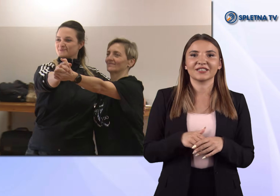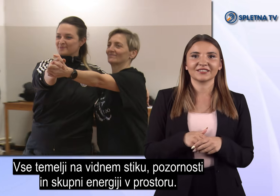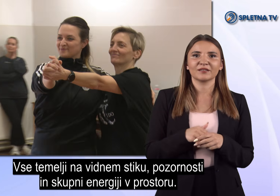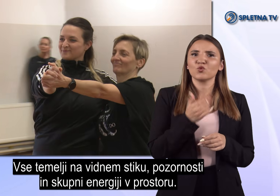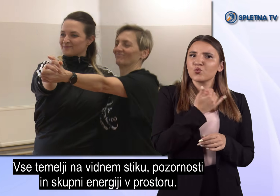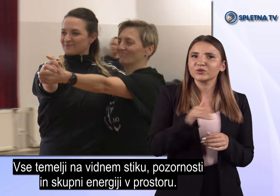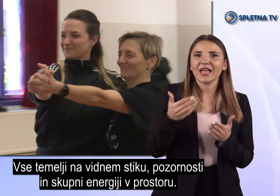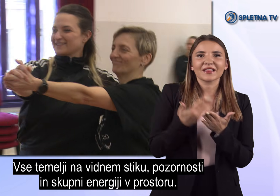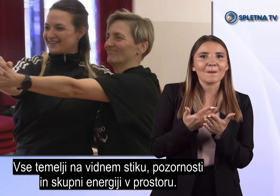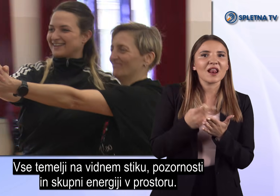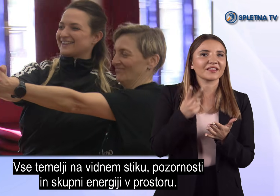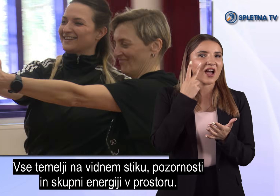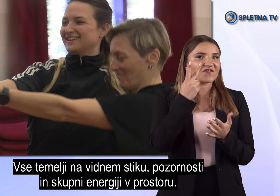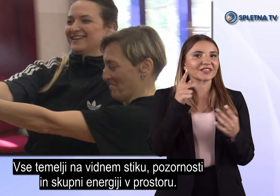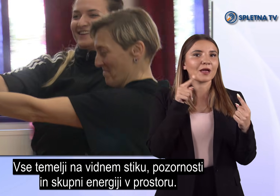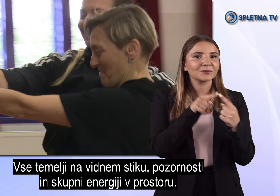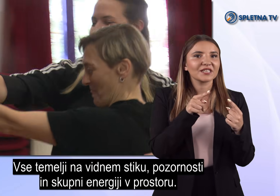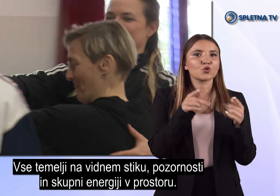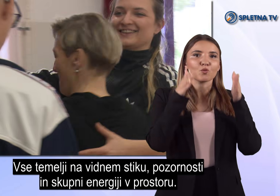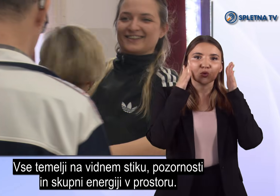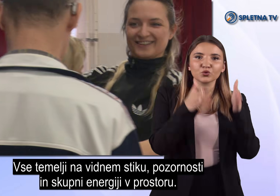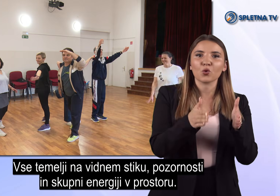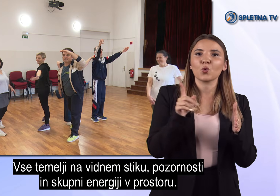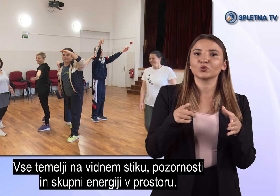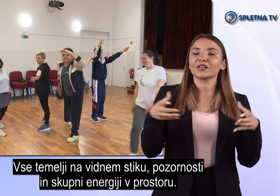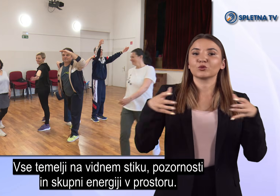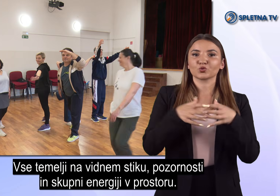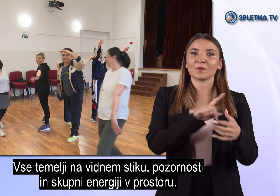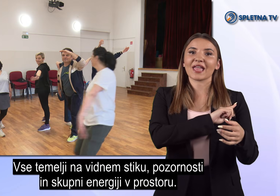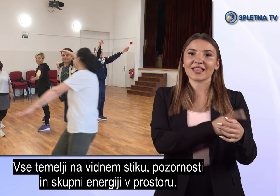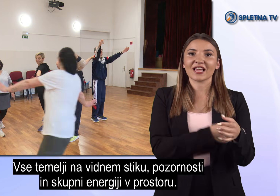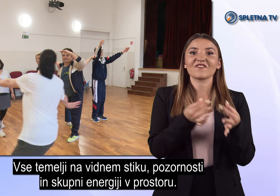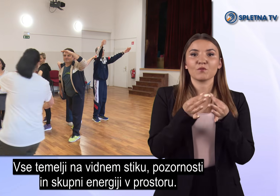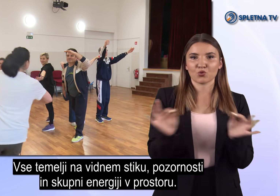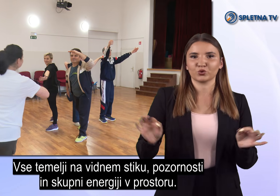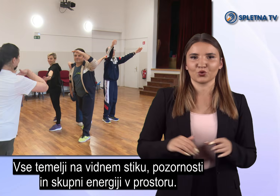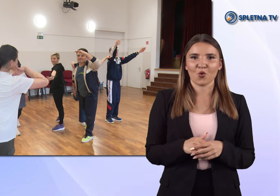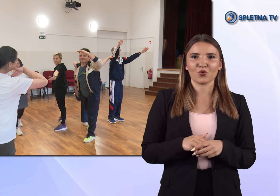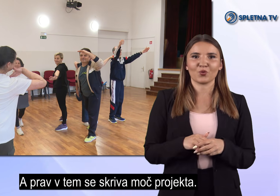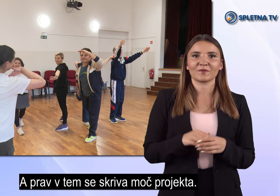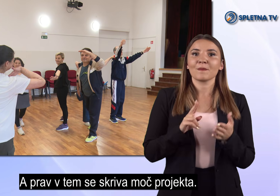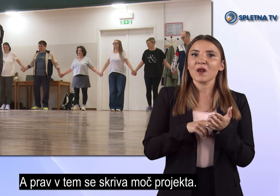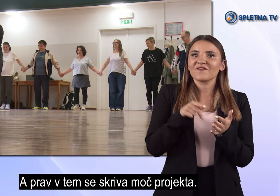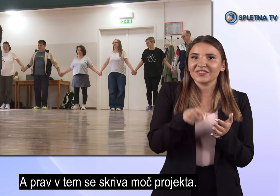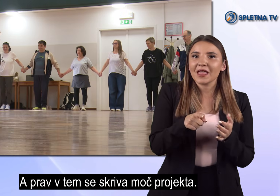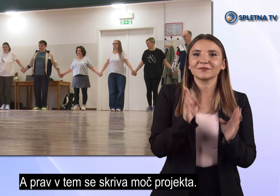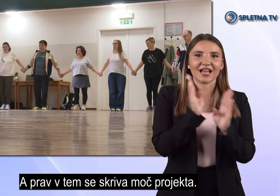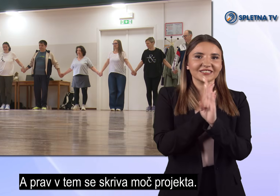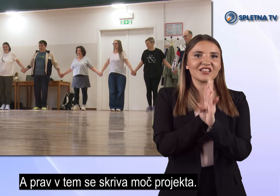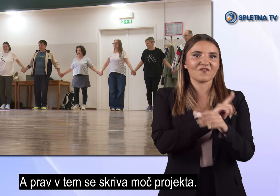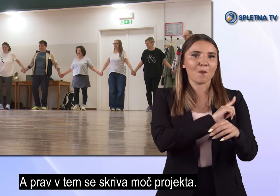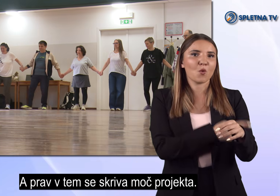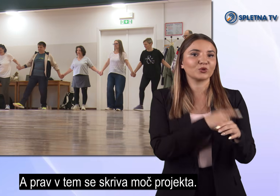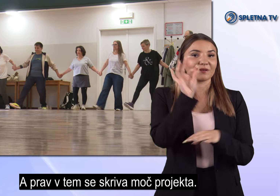na vidnem stiku, pozornosti in skupni energiji v prostoru. A prav v tem se skriva moč projekta.